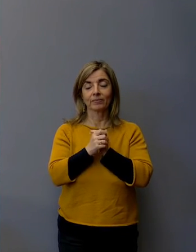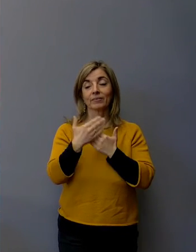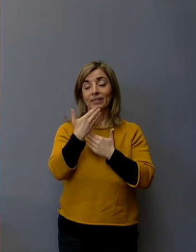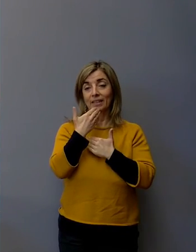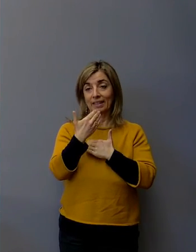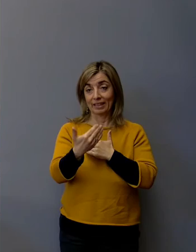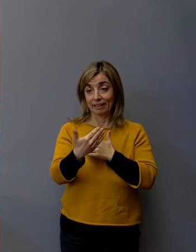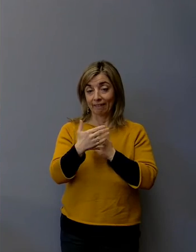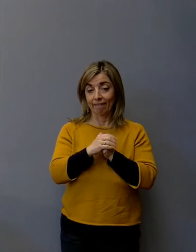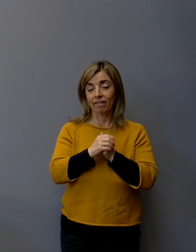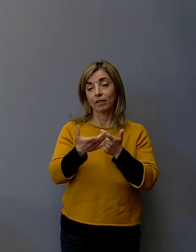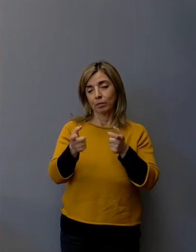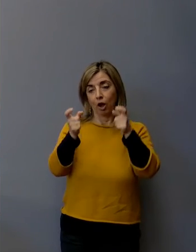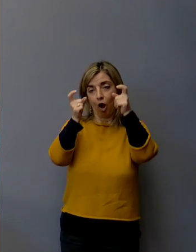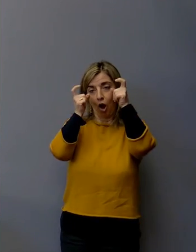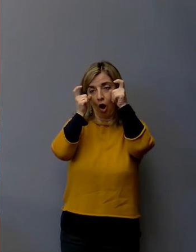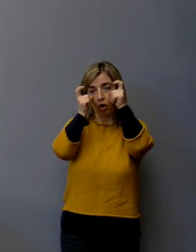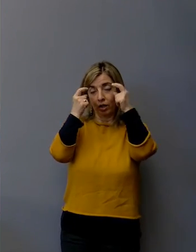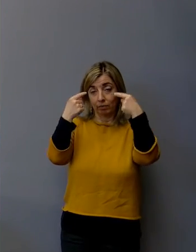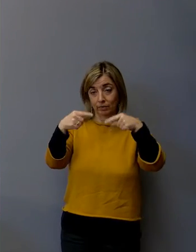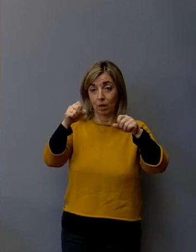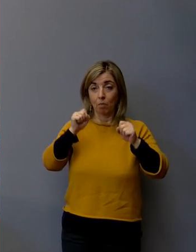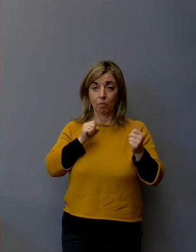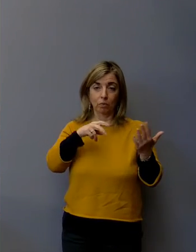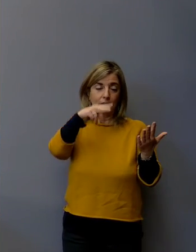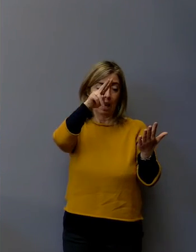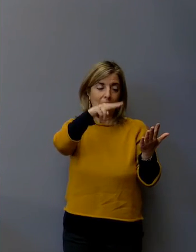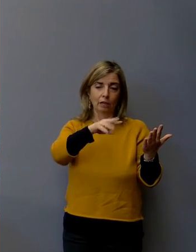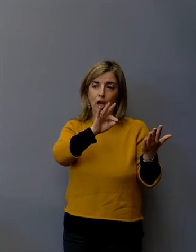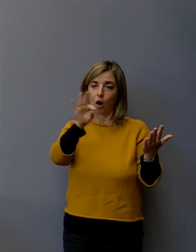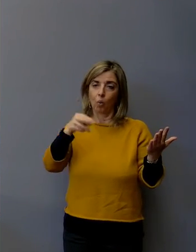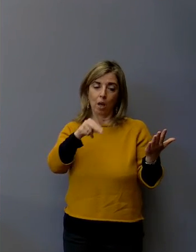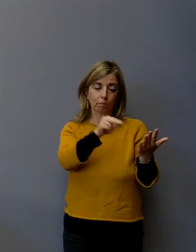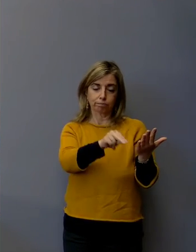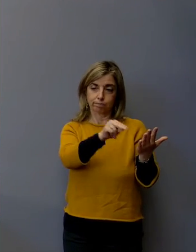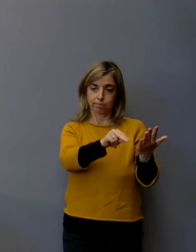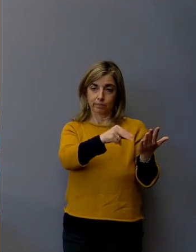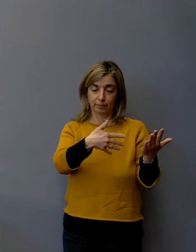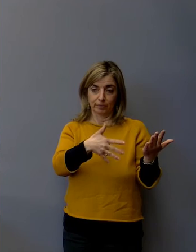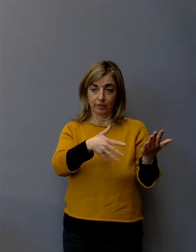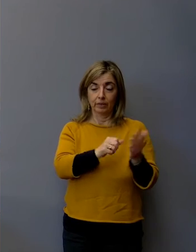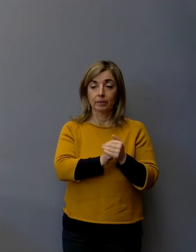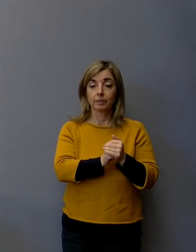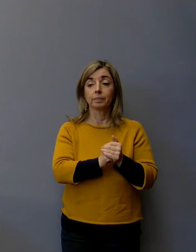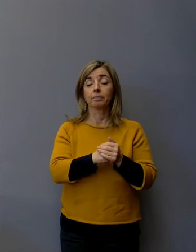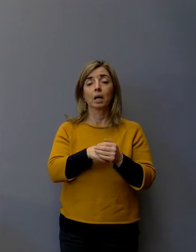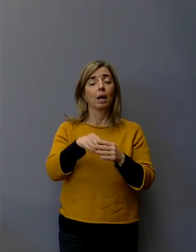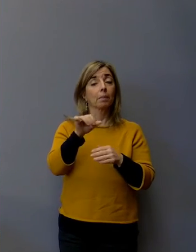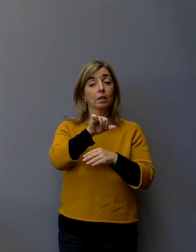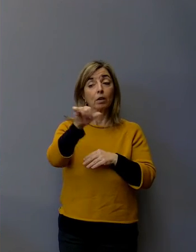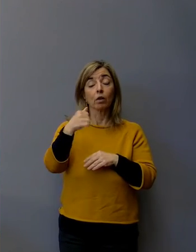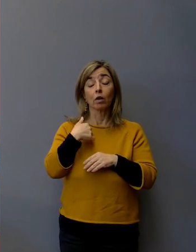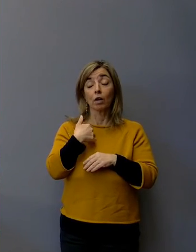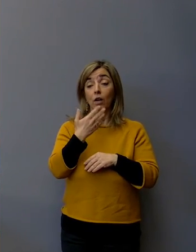vengo gli occhiali così posso leggere alcune note che mi sono preso allora prima di tutto vorrei che ringrazia siamo